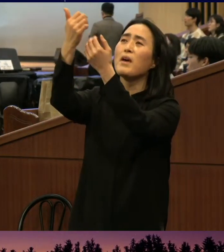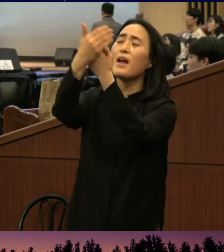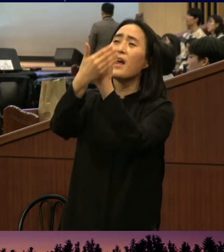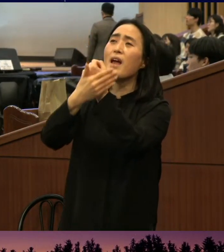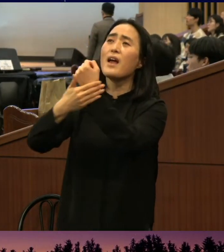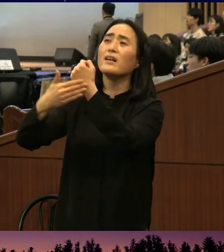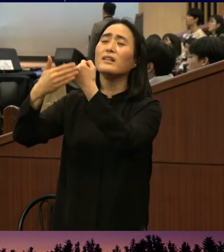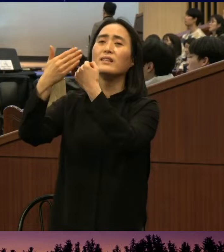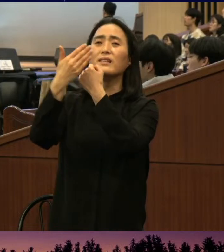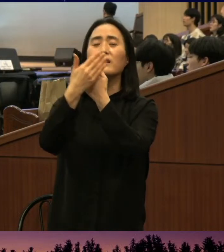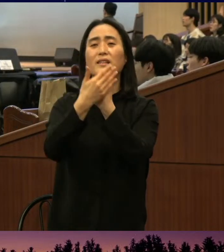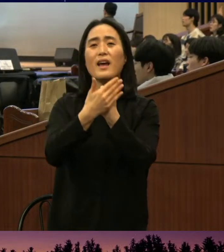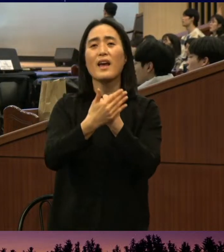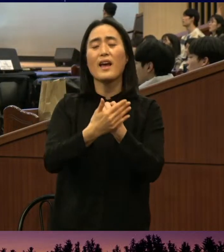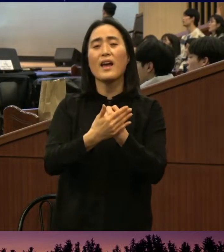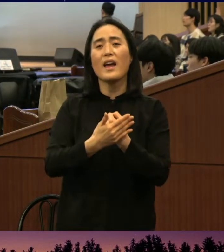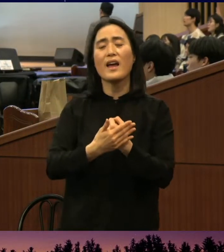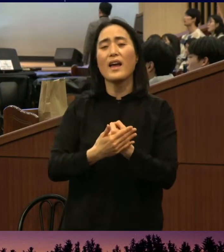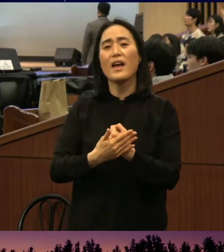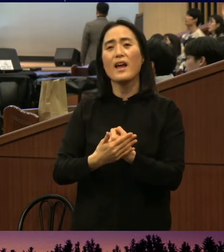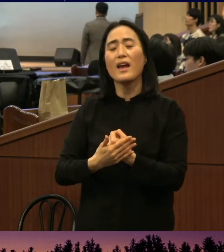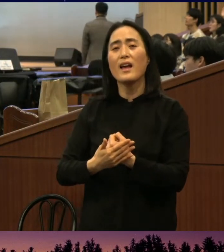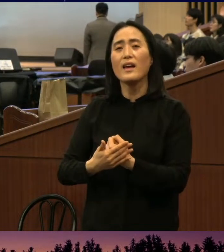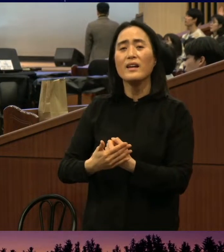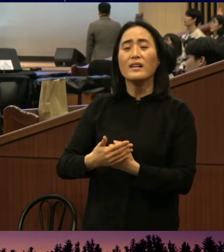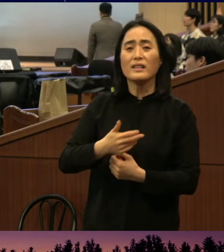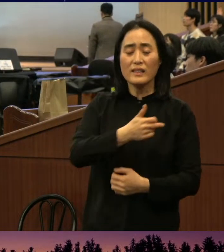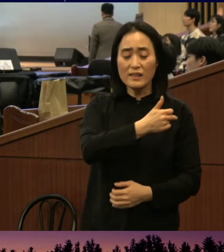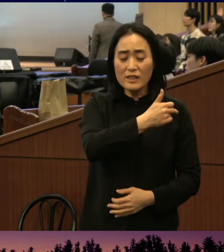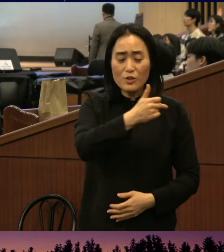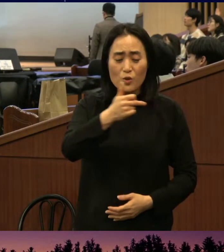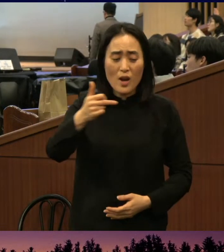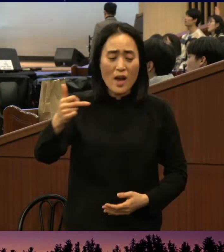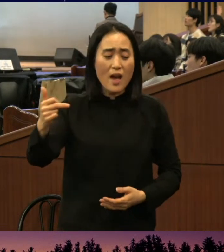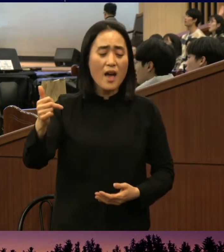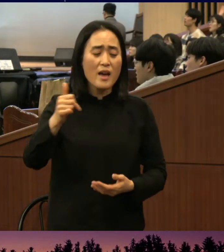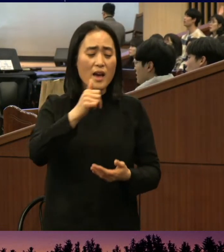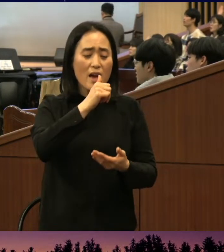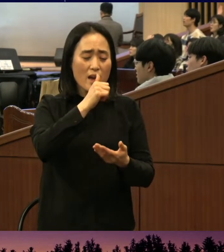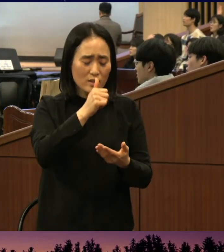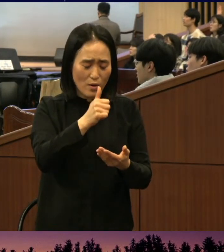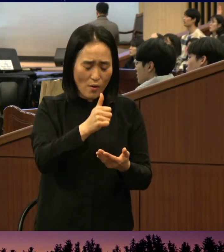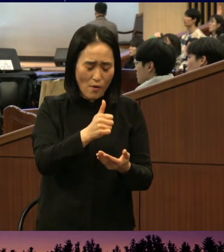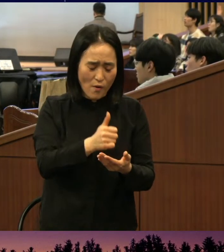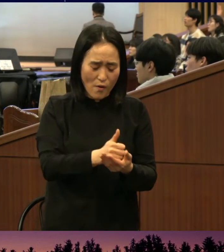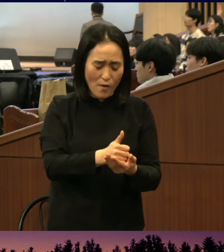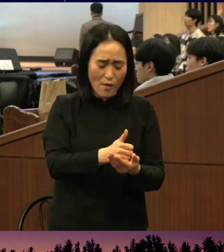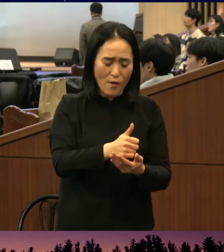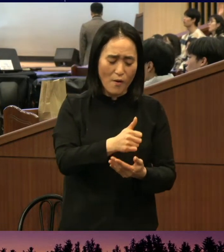주님의 은혜. 큰 죄에서